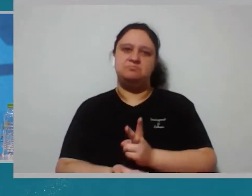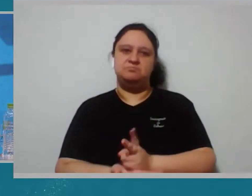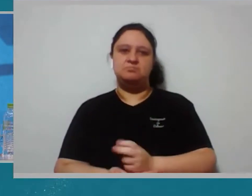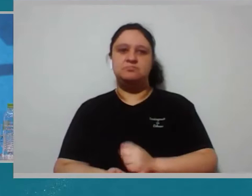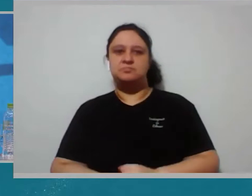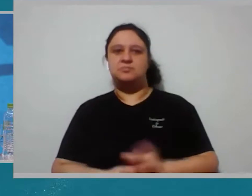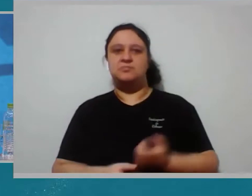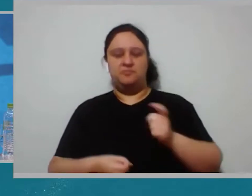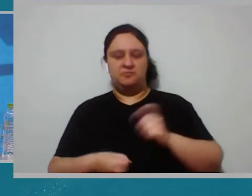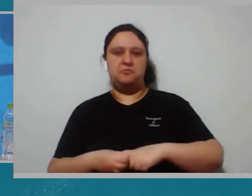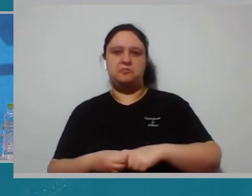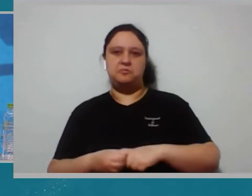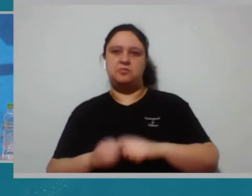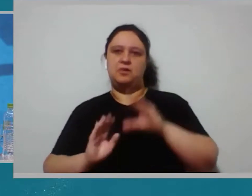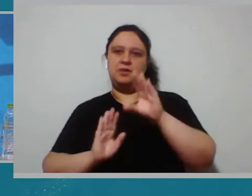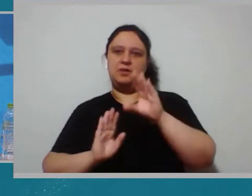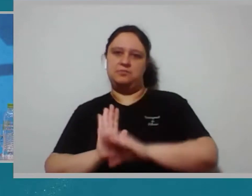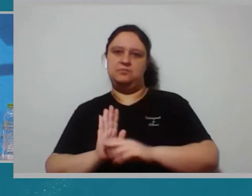3,